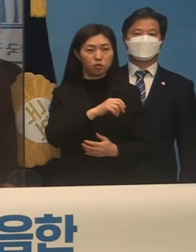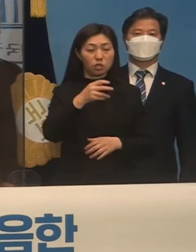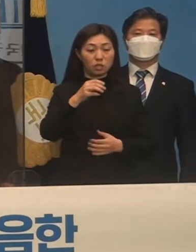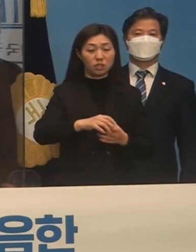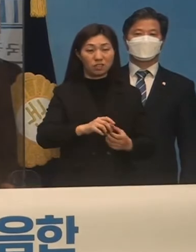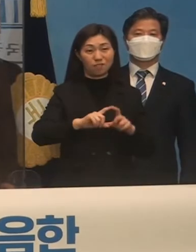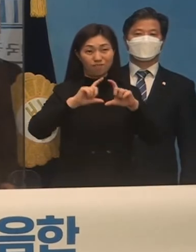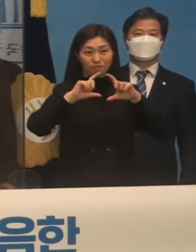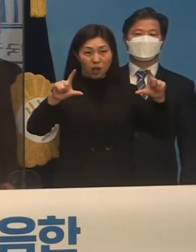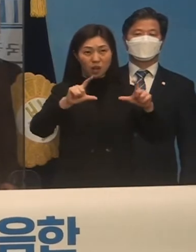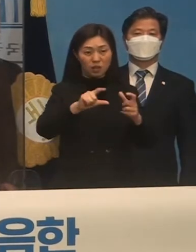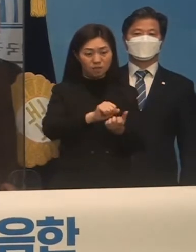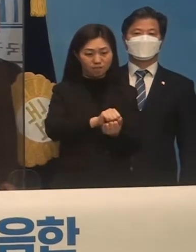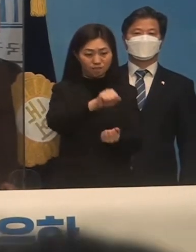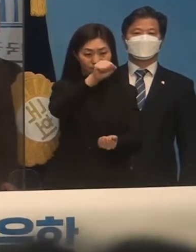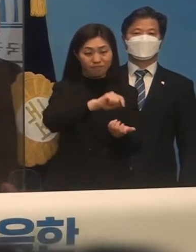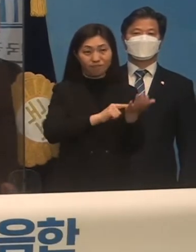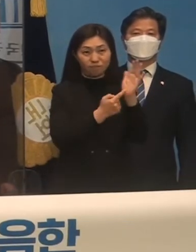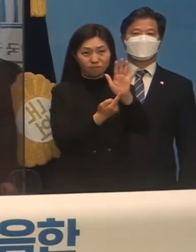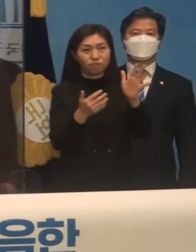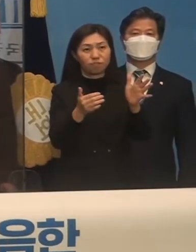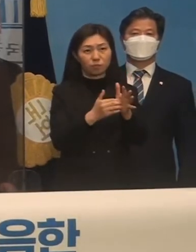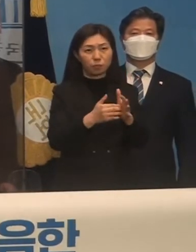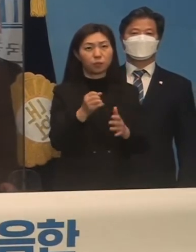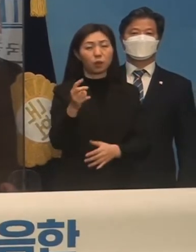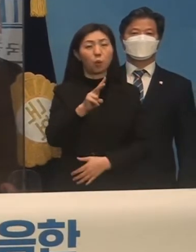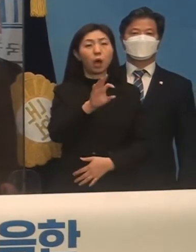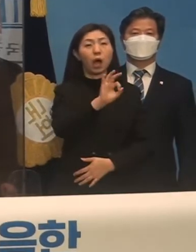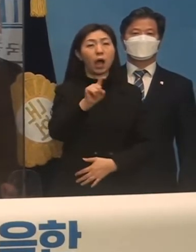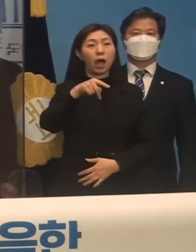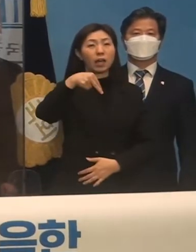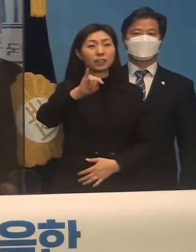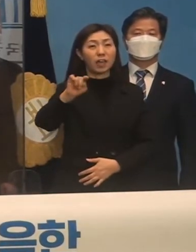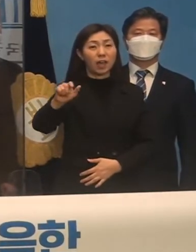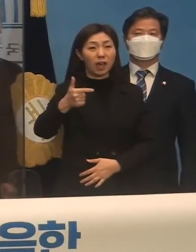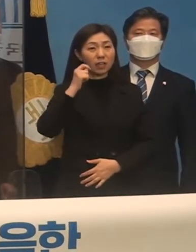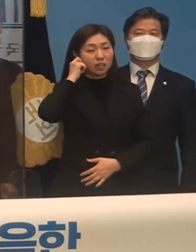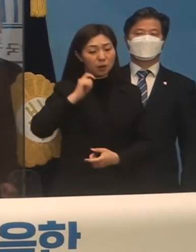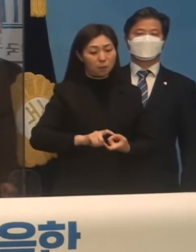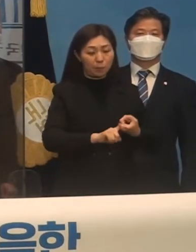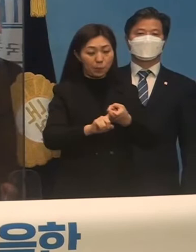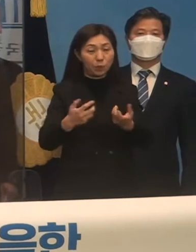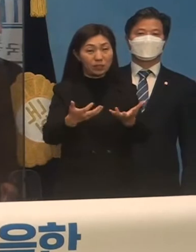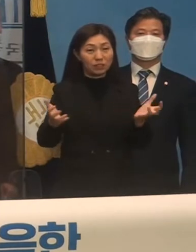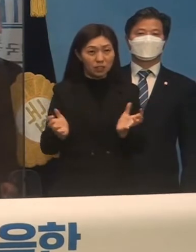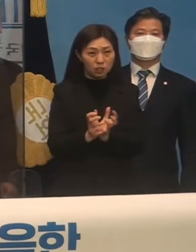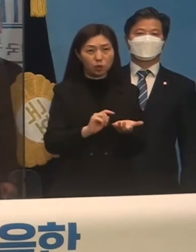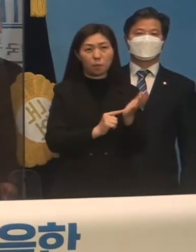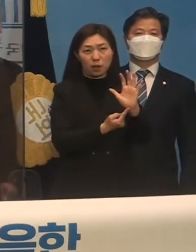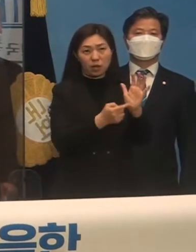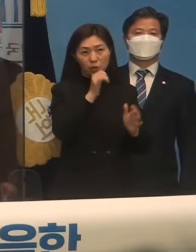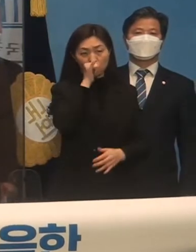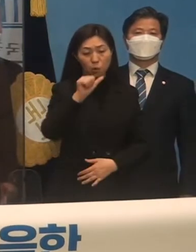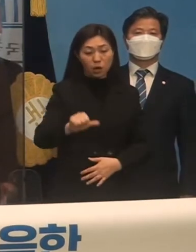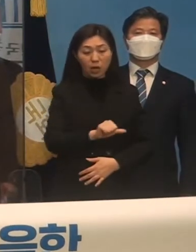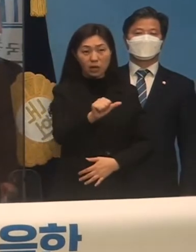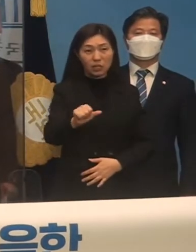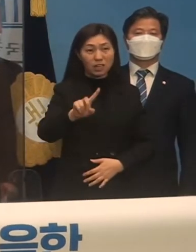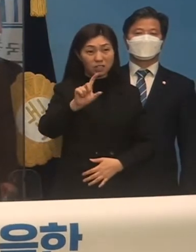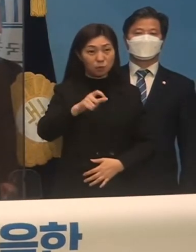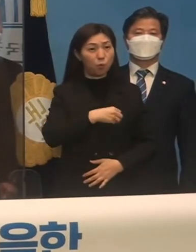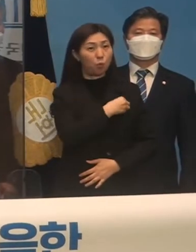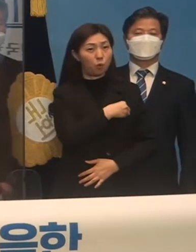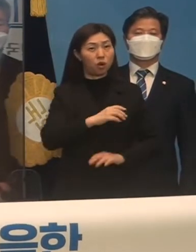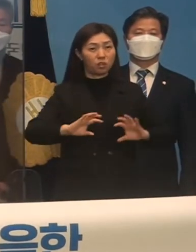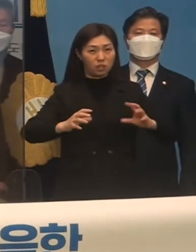역시 성명을 발표했습니다. 또한 대한민국을 비롯한 10여 개 국가도 미얀마의